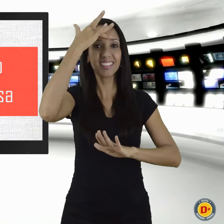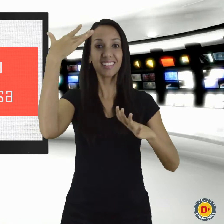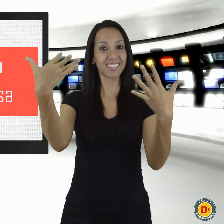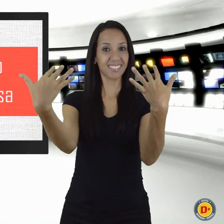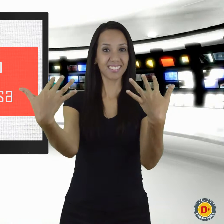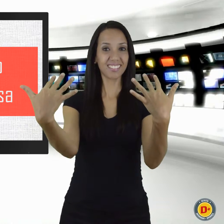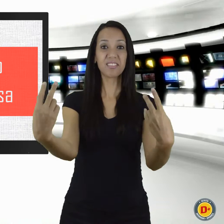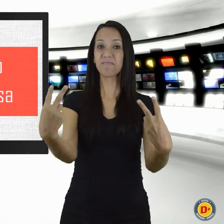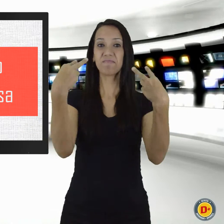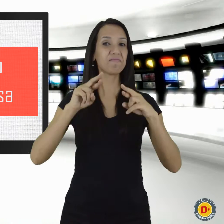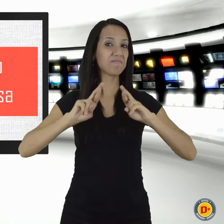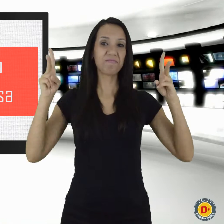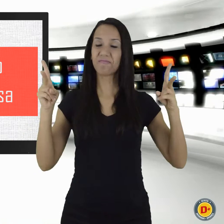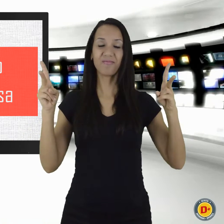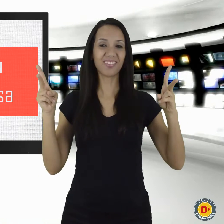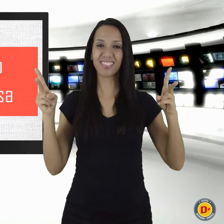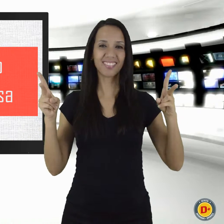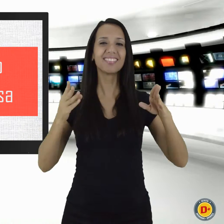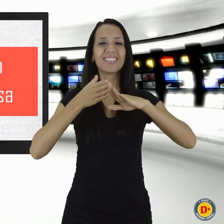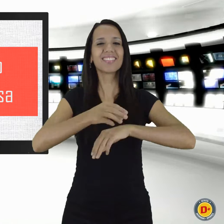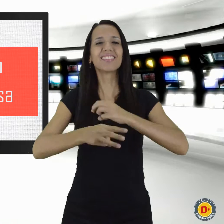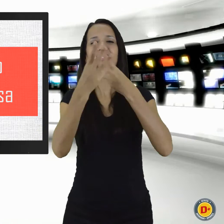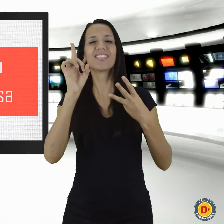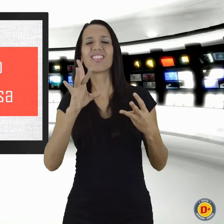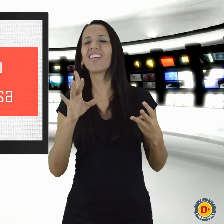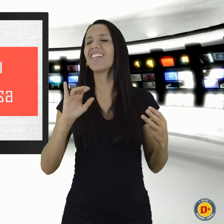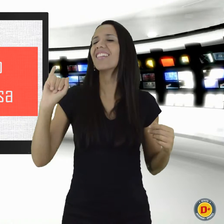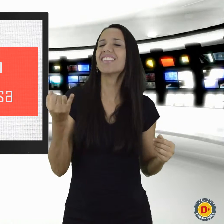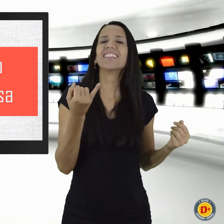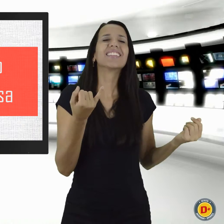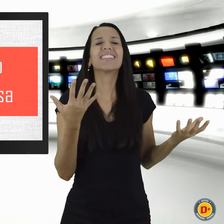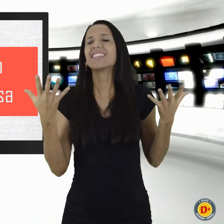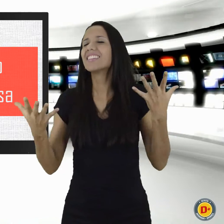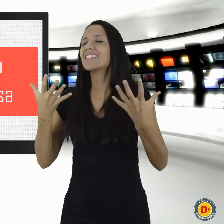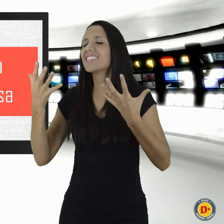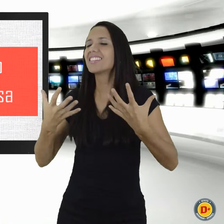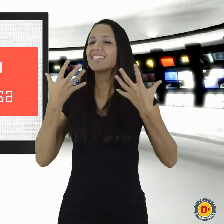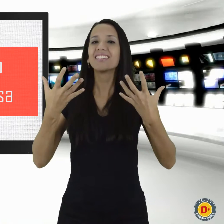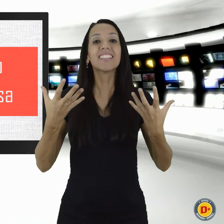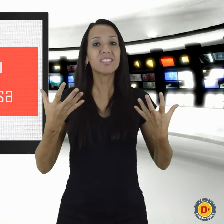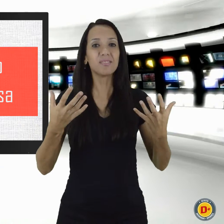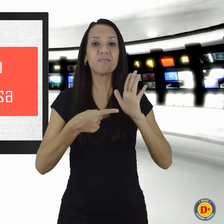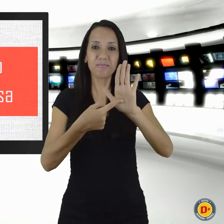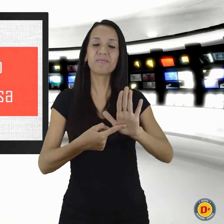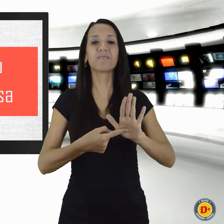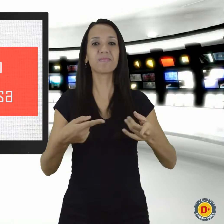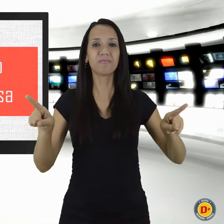show apenas para curtir o trabalho. Dudé também tem hobbies. Quando não está ouvindo ou mexendo com música,